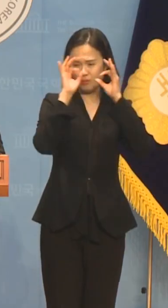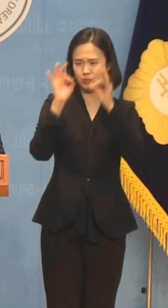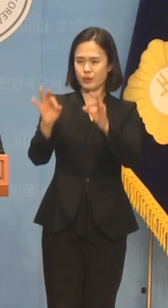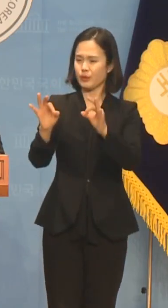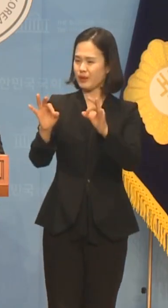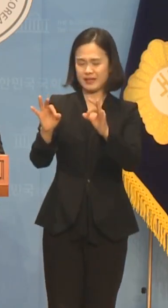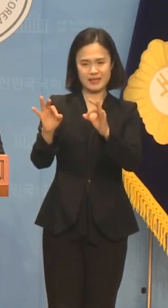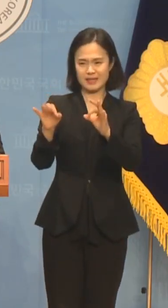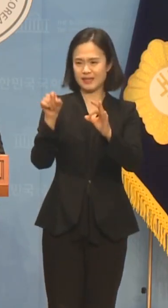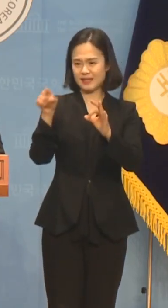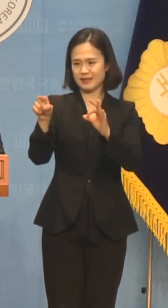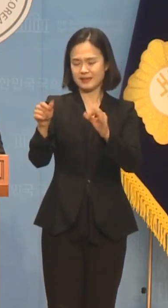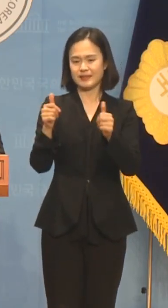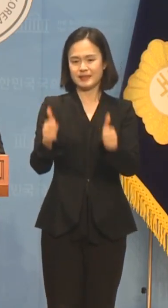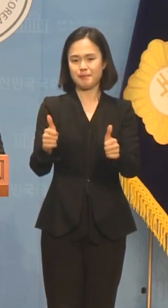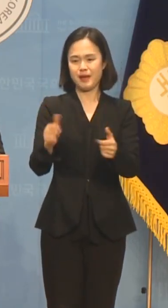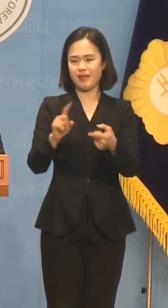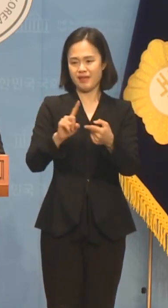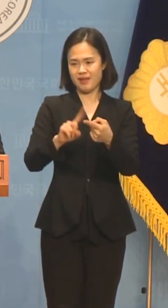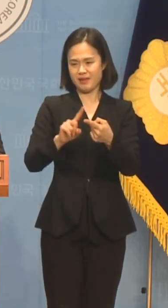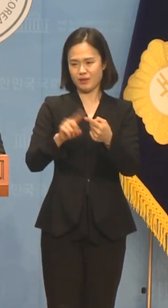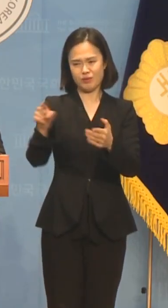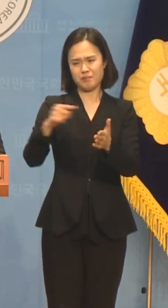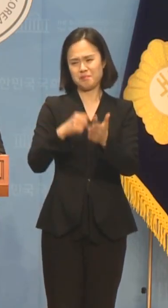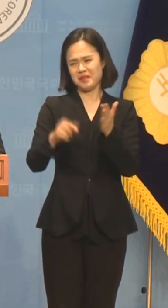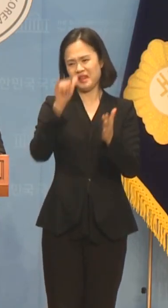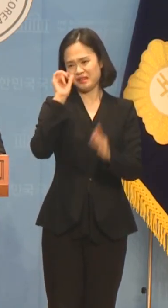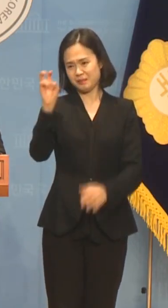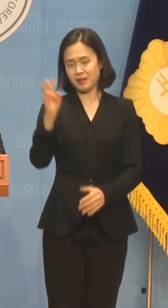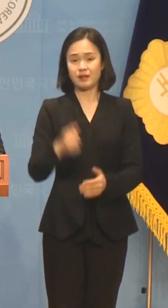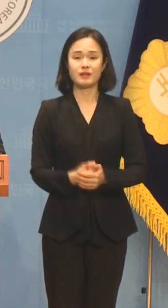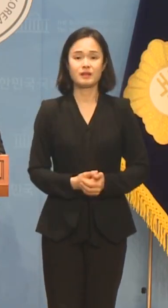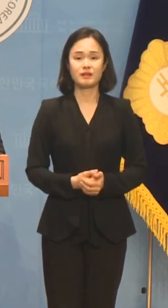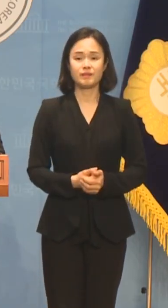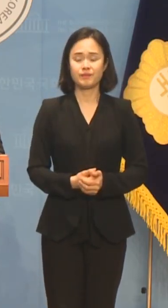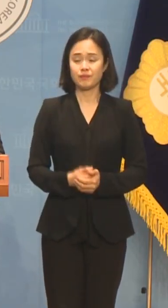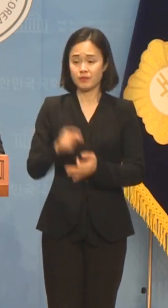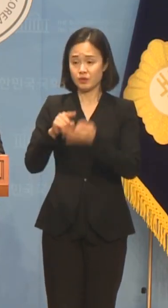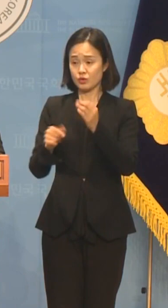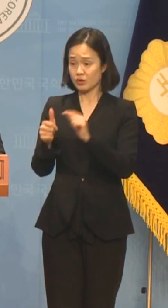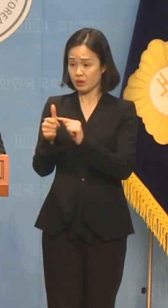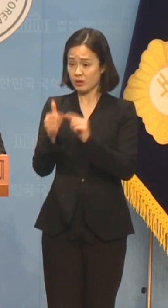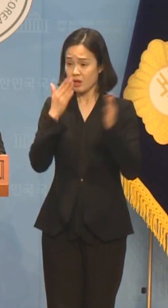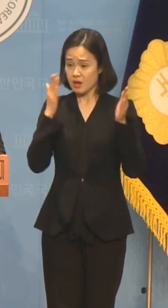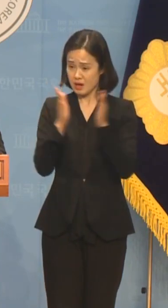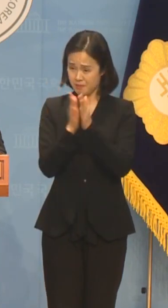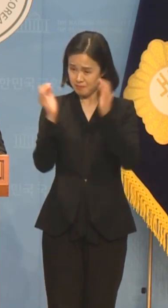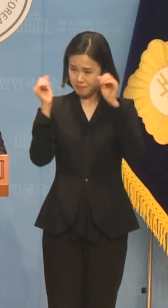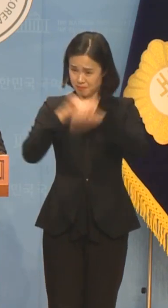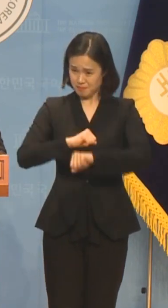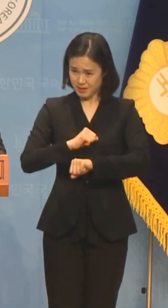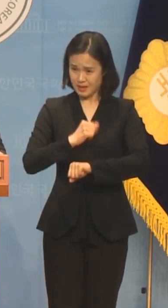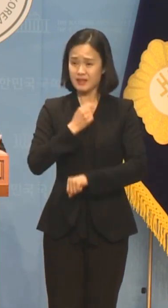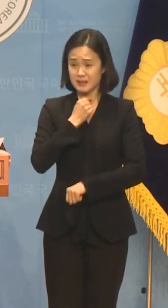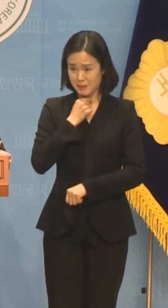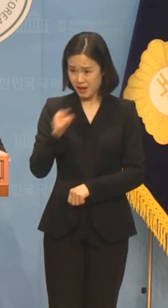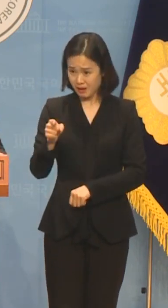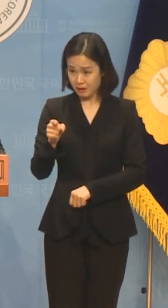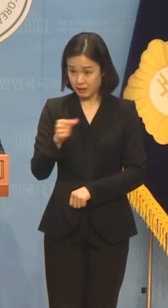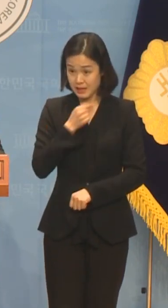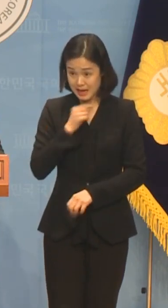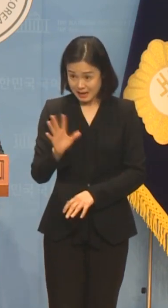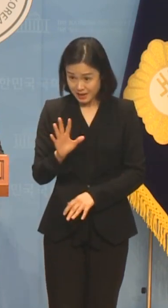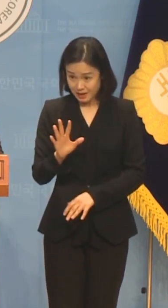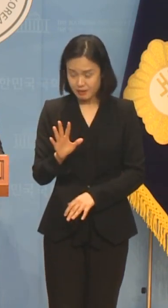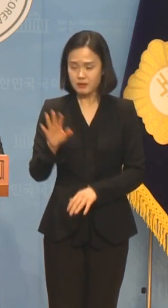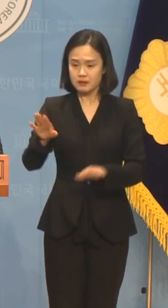작용할 겁니다. 내란 속의 윤석열과 함께 몰락하지 않으려면 부디 현실을 직시하길